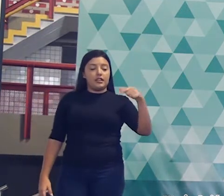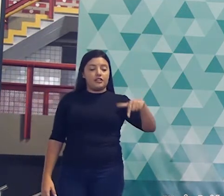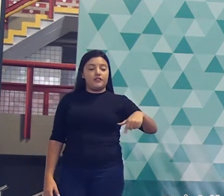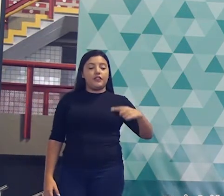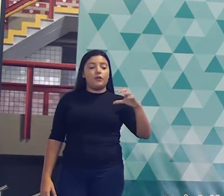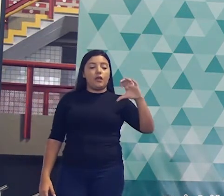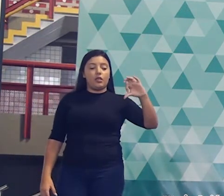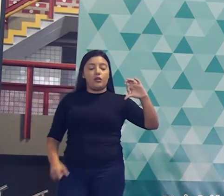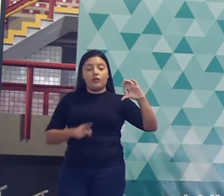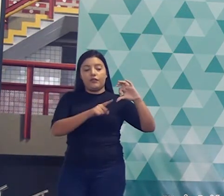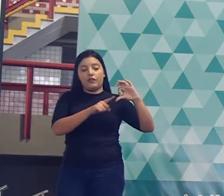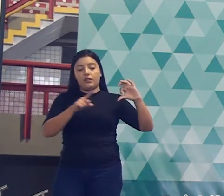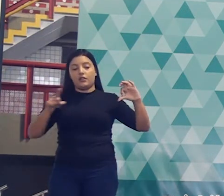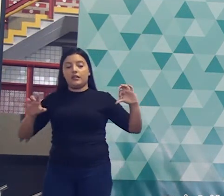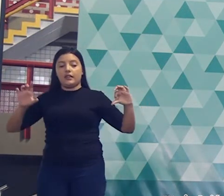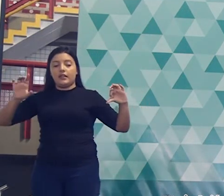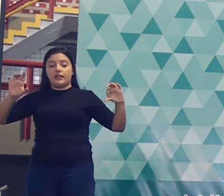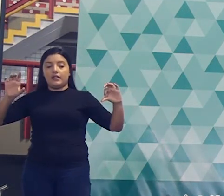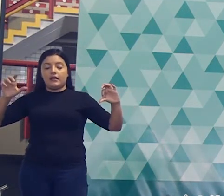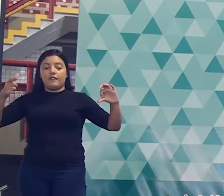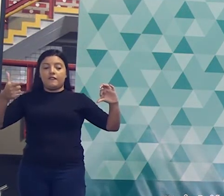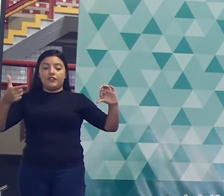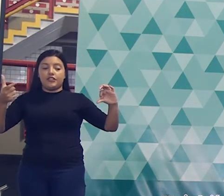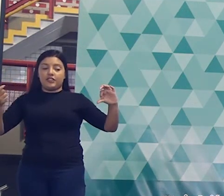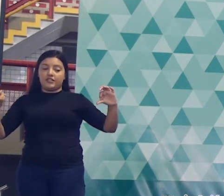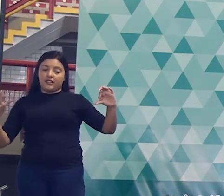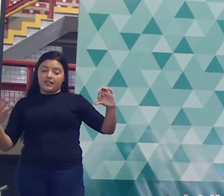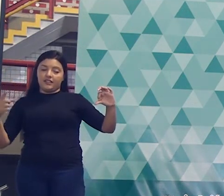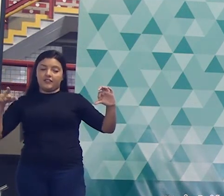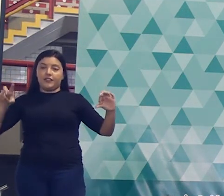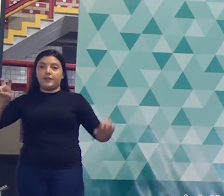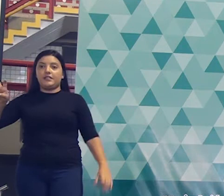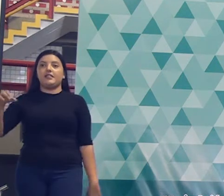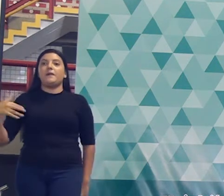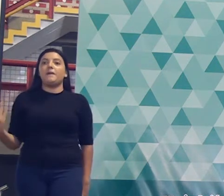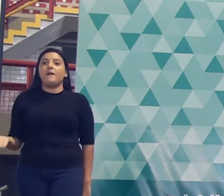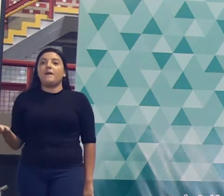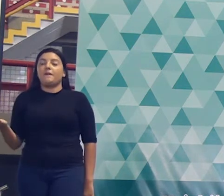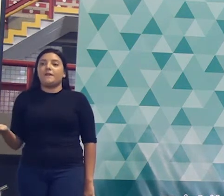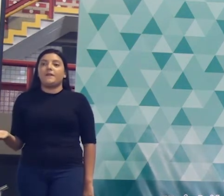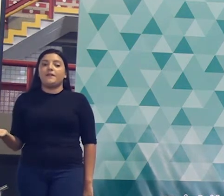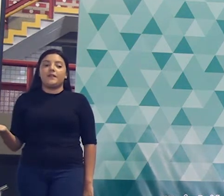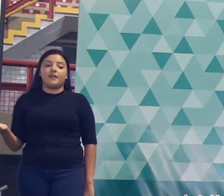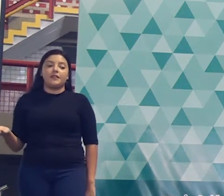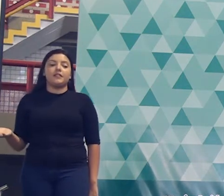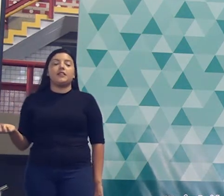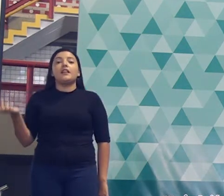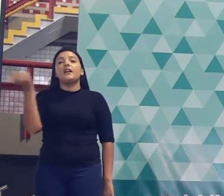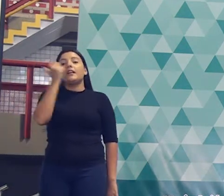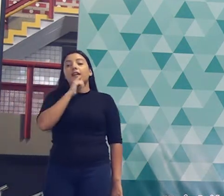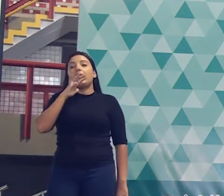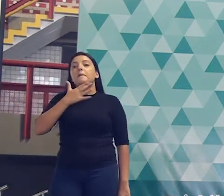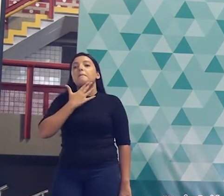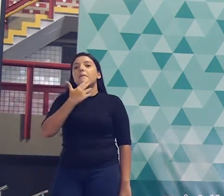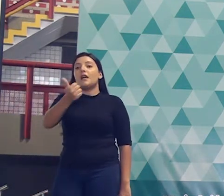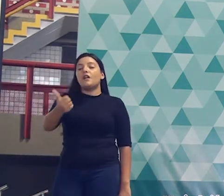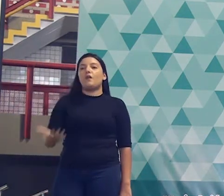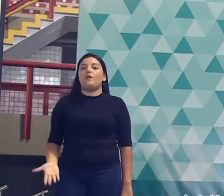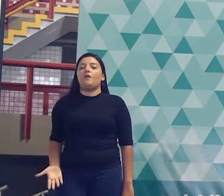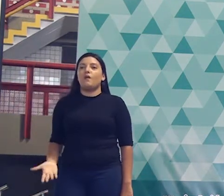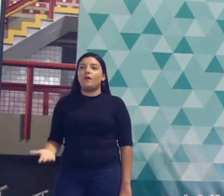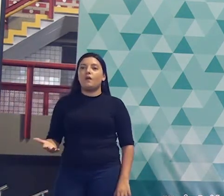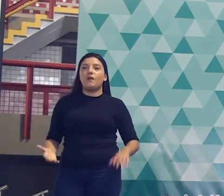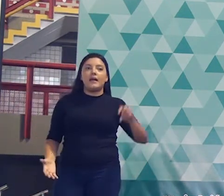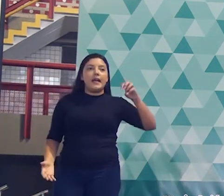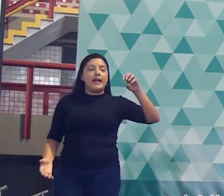17,9. Ou etanol, 23,5. Então, quem é melhor? Metanol